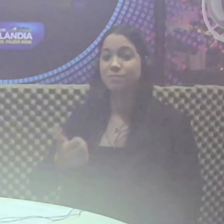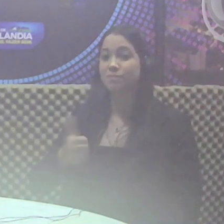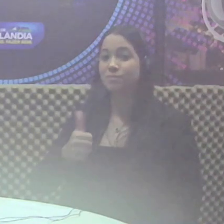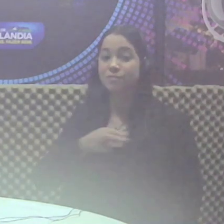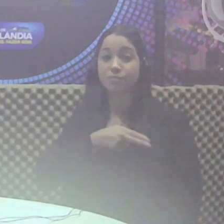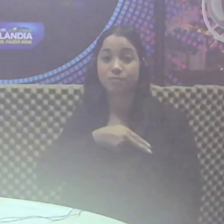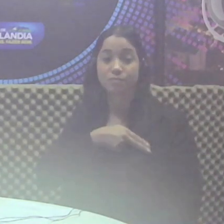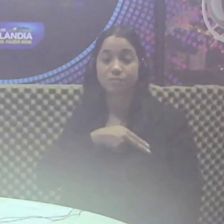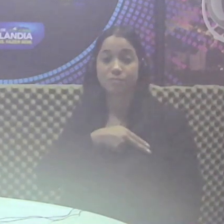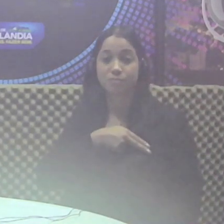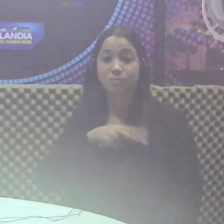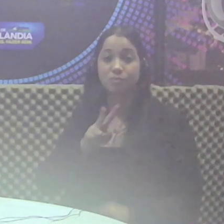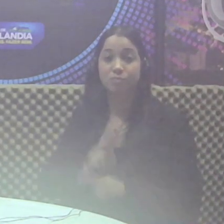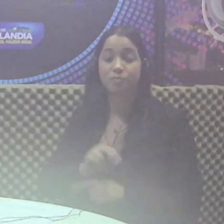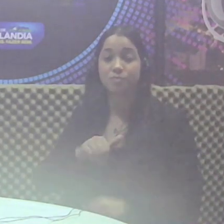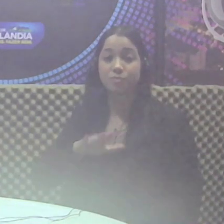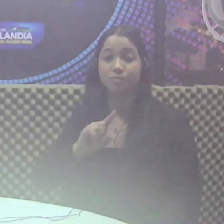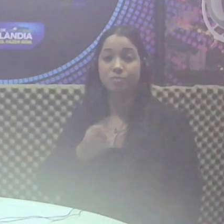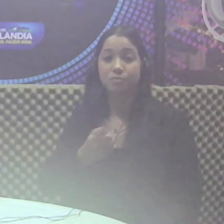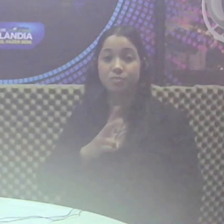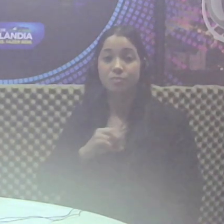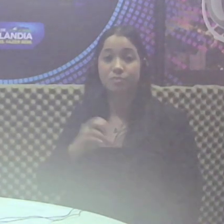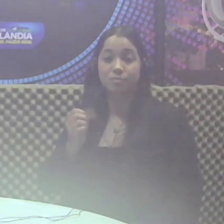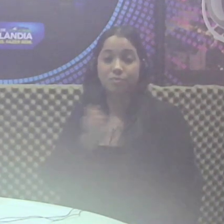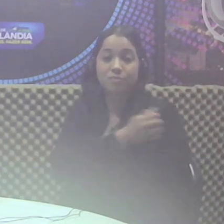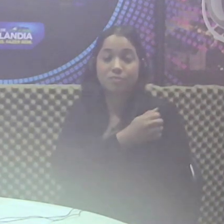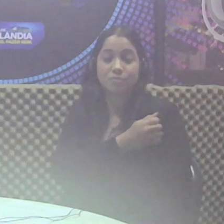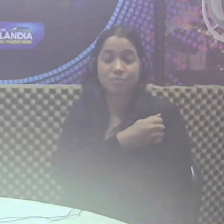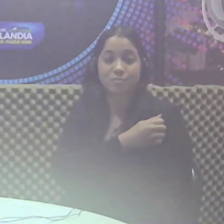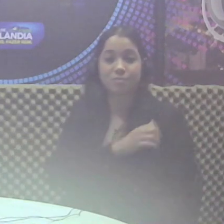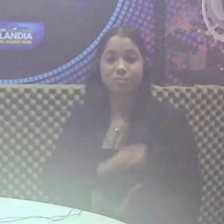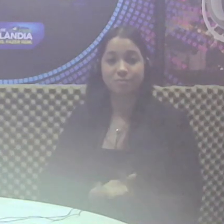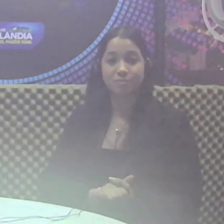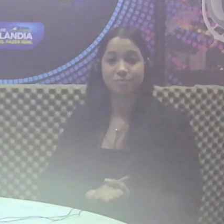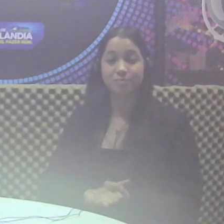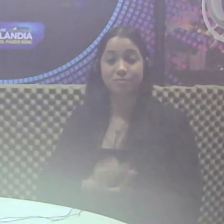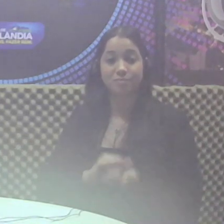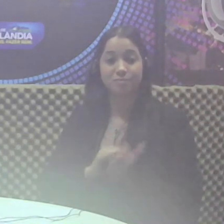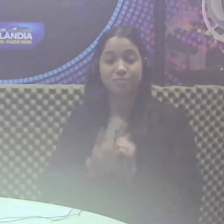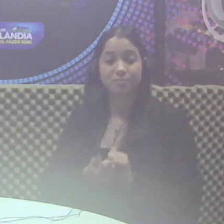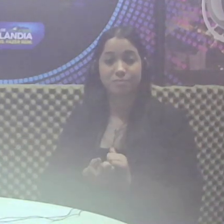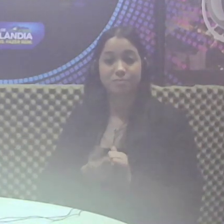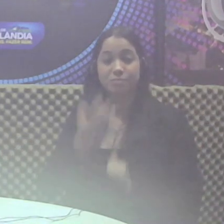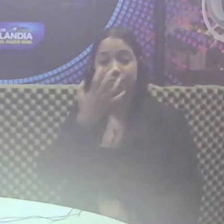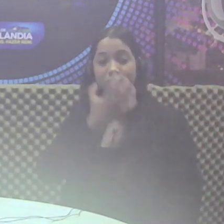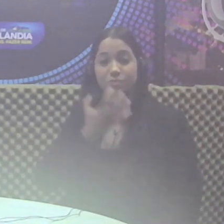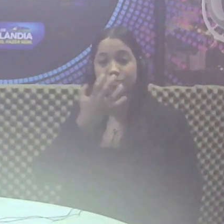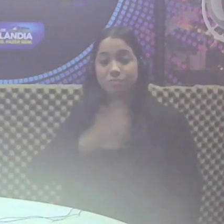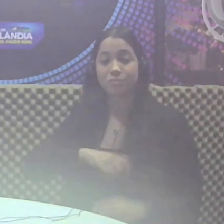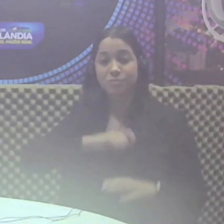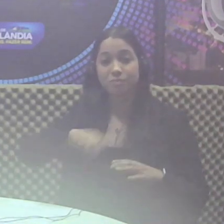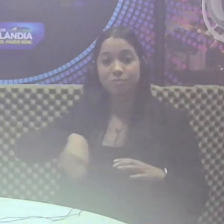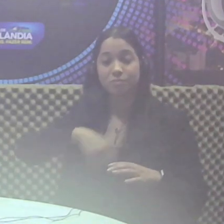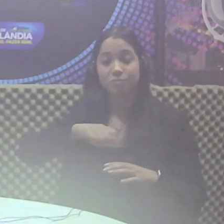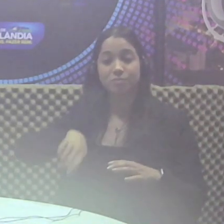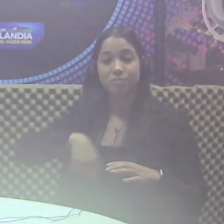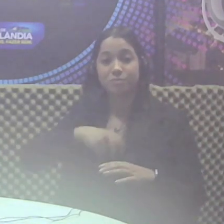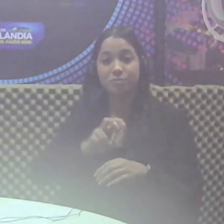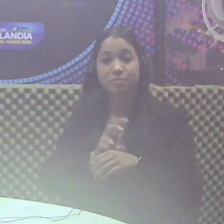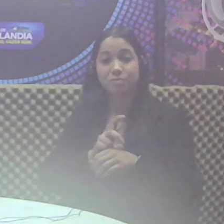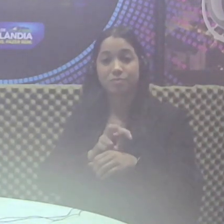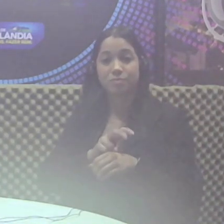11 unidades do NAICA? Que cuidam de mais de 1.500 crianças e adolescentes? Tem esporte, música, oficina de